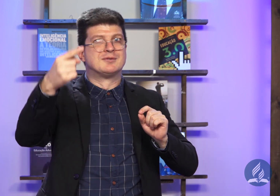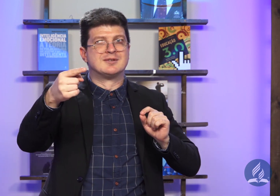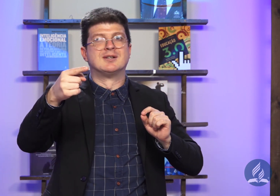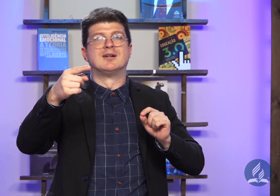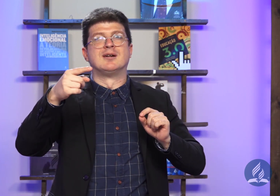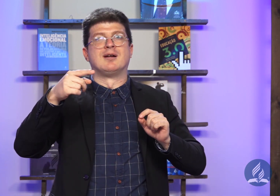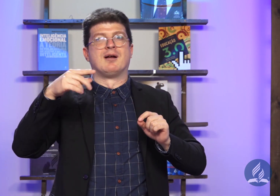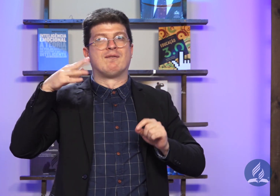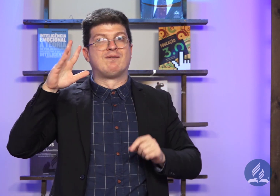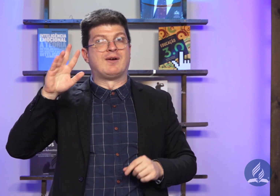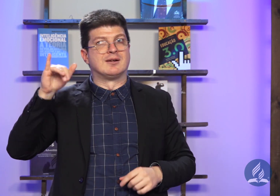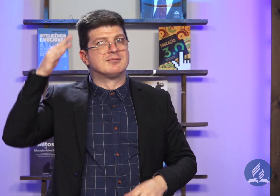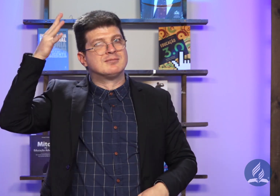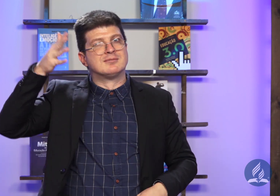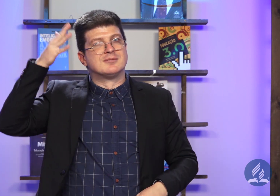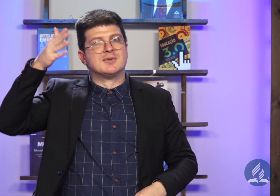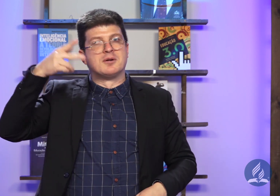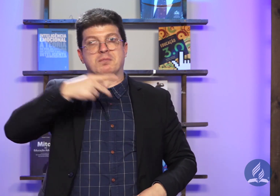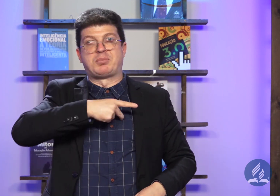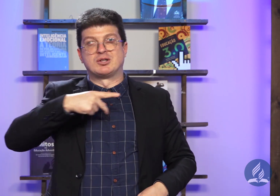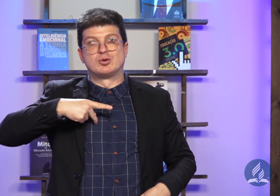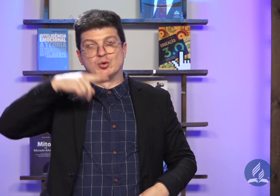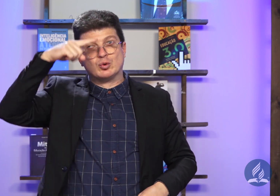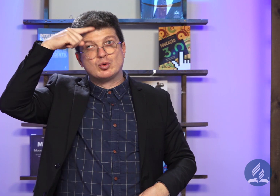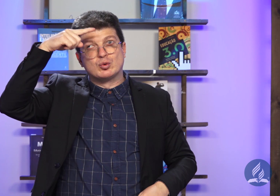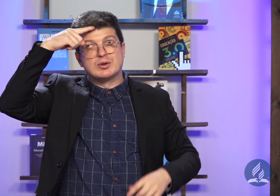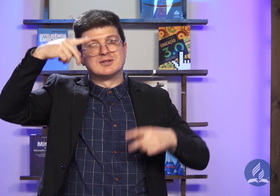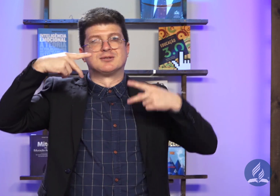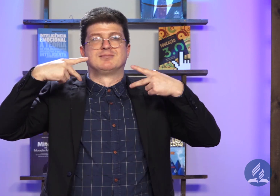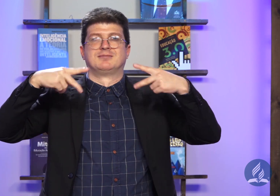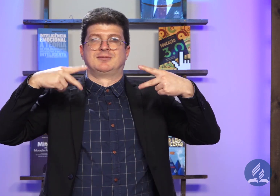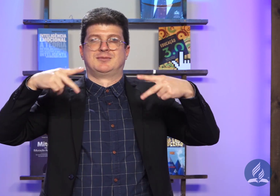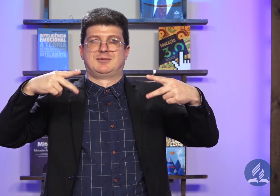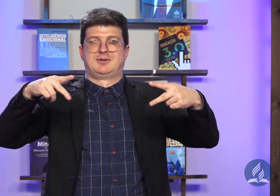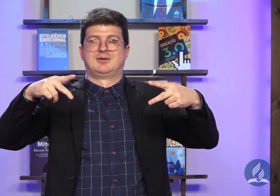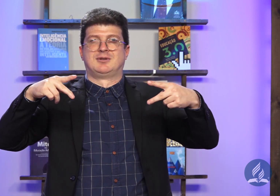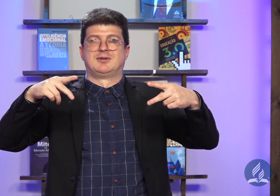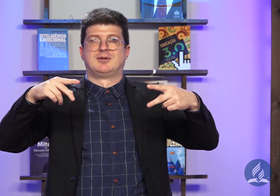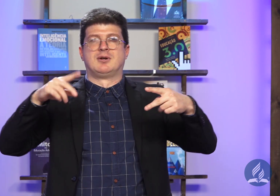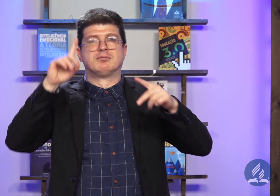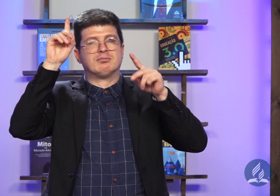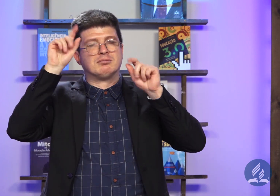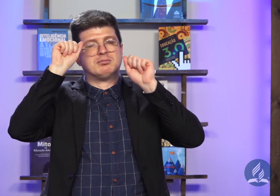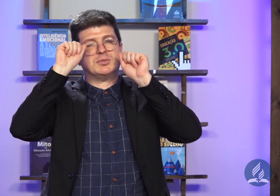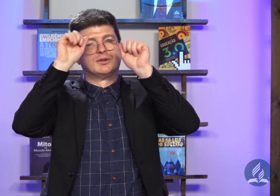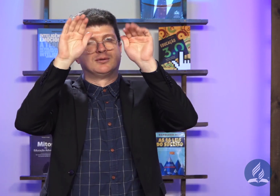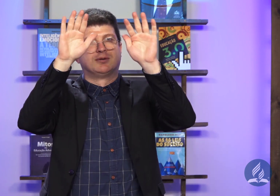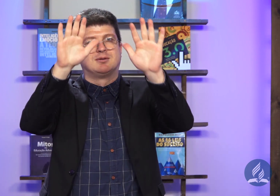nós teremos também a pregação com o pastor Douglas. Que Deus abençoe muito vocês.